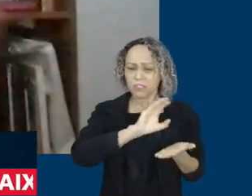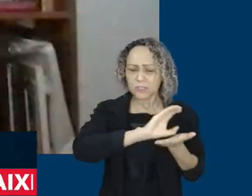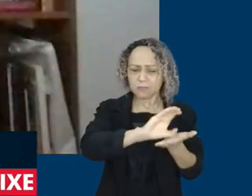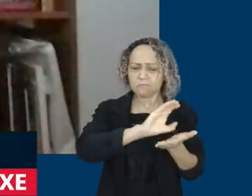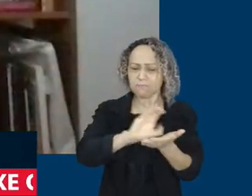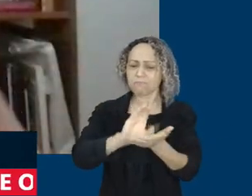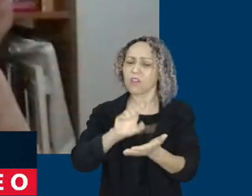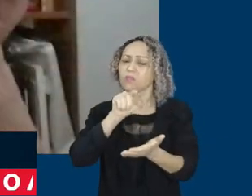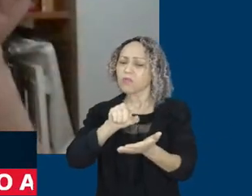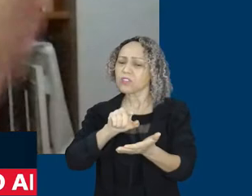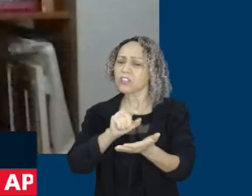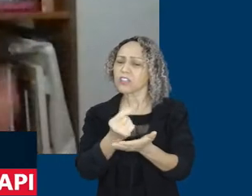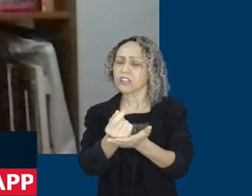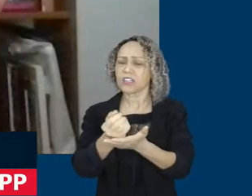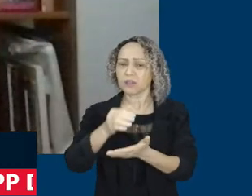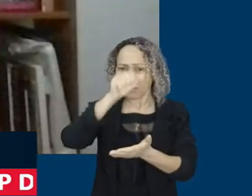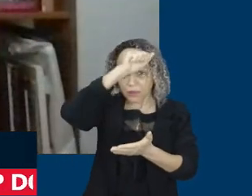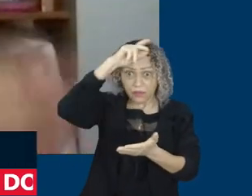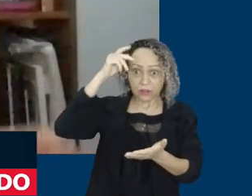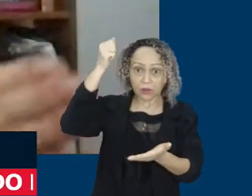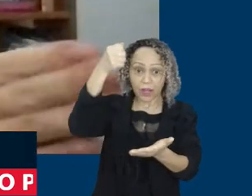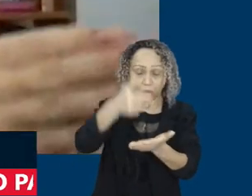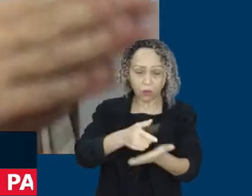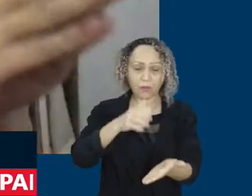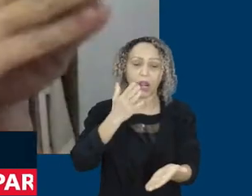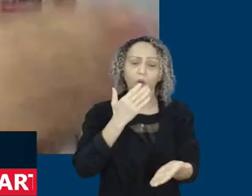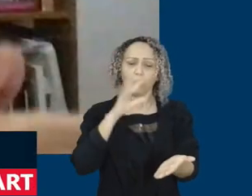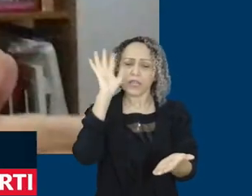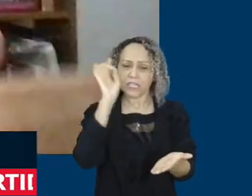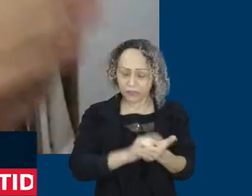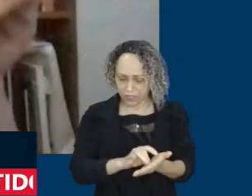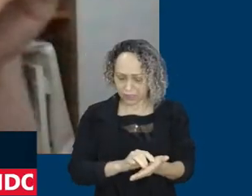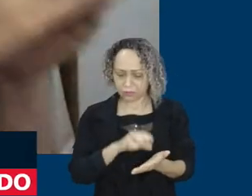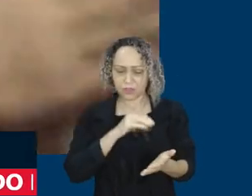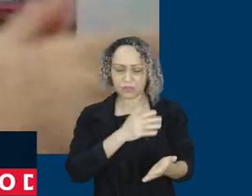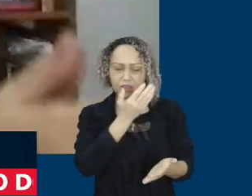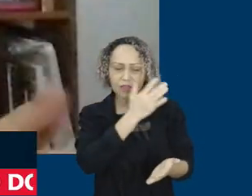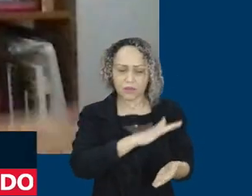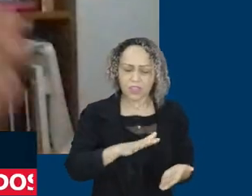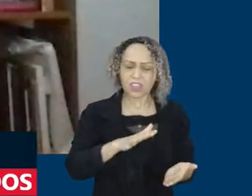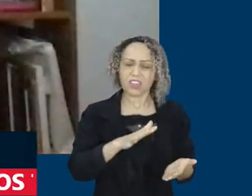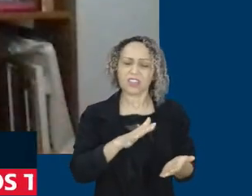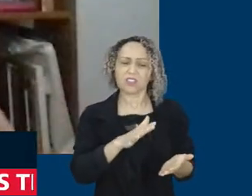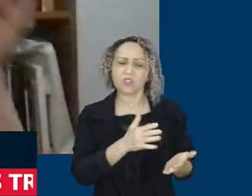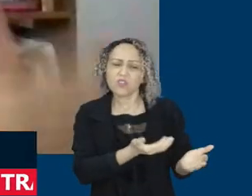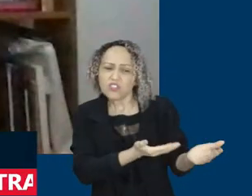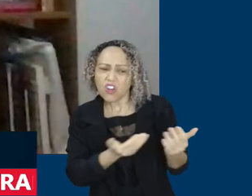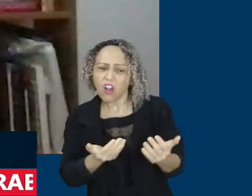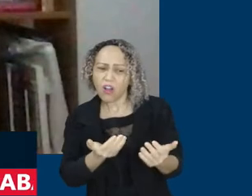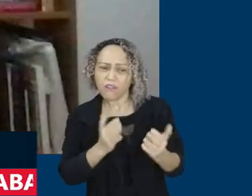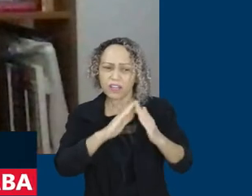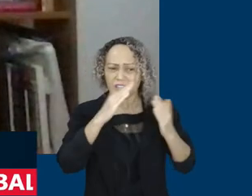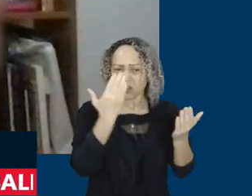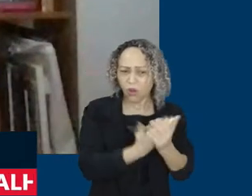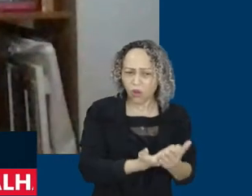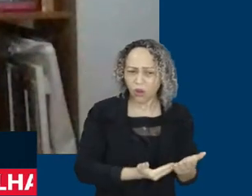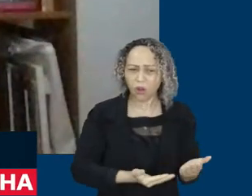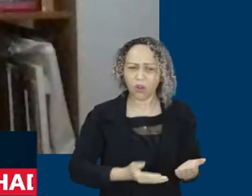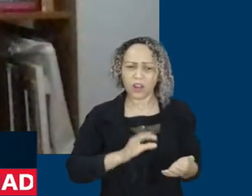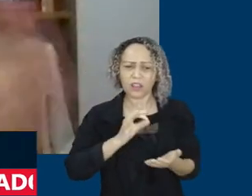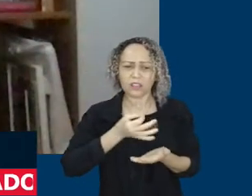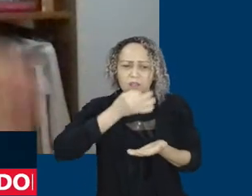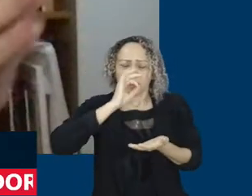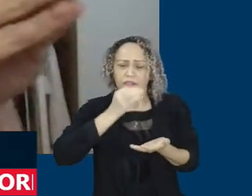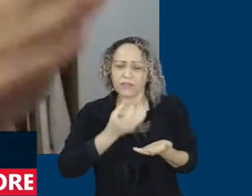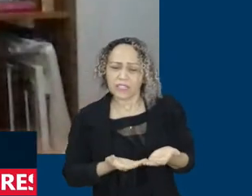Né? Esse menino, essa menina, esse jovem, na escola, se alimentando bem, almoçando, tomando café da